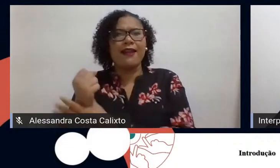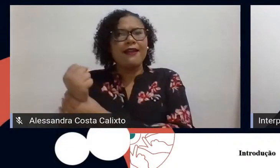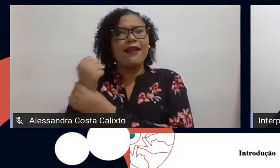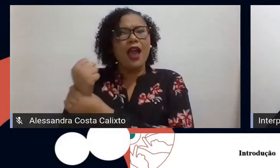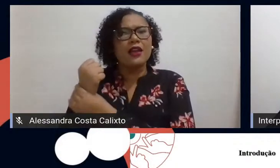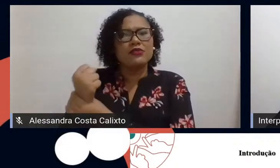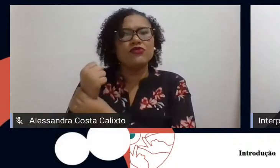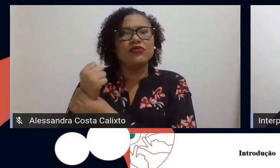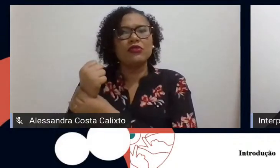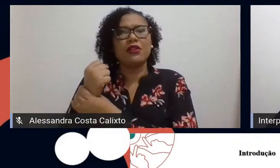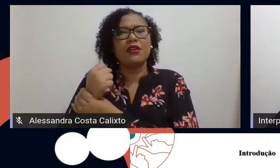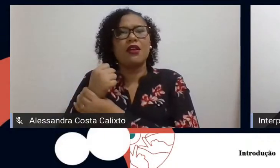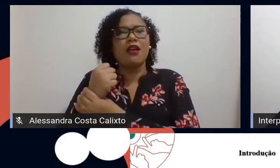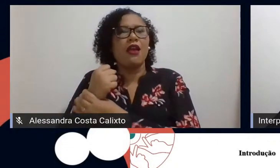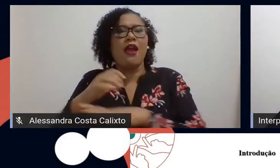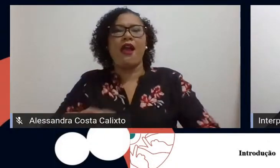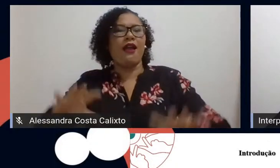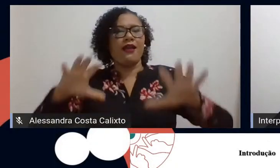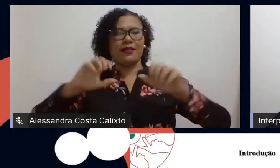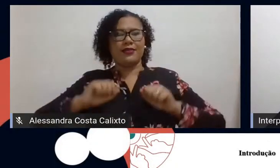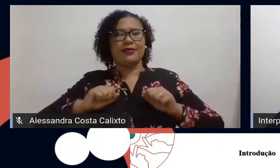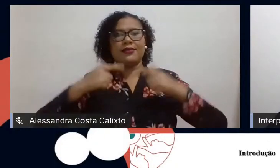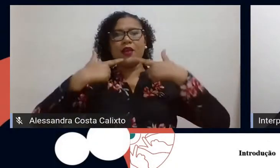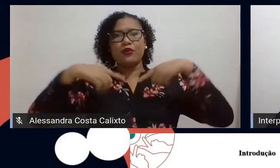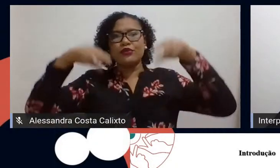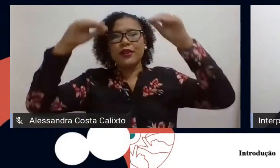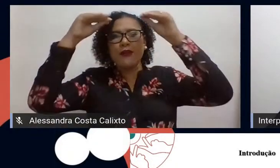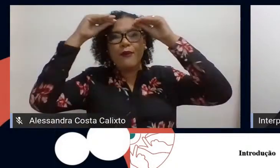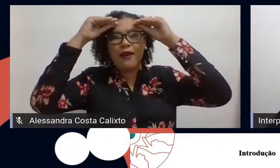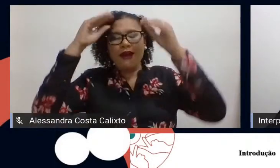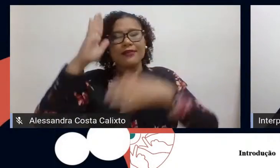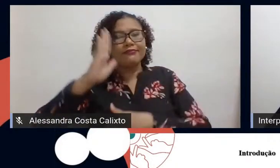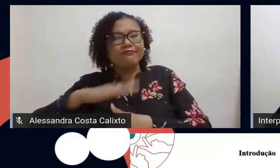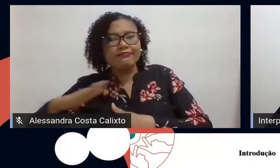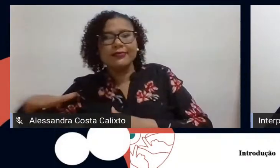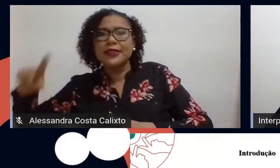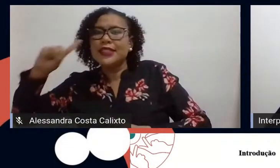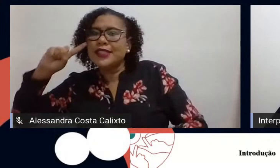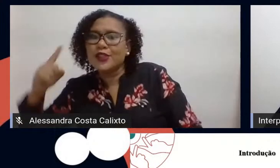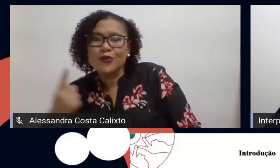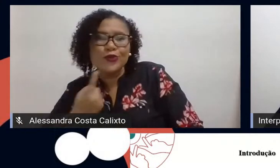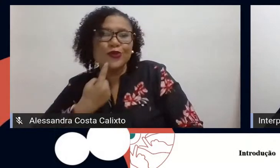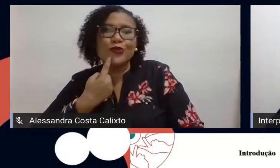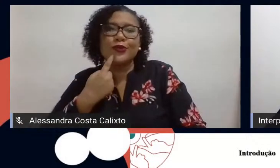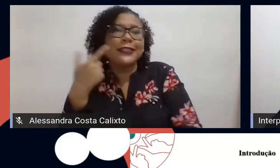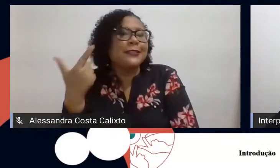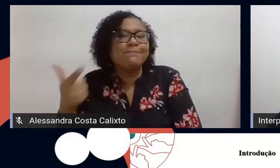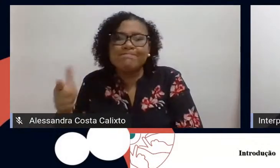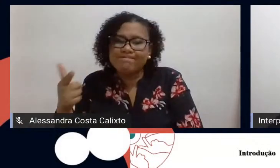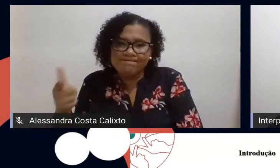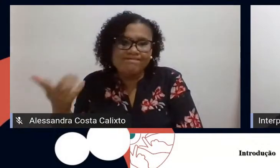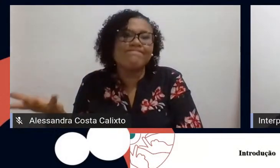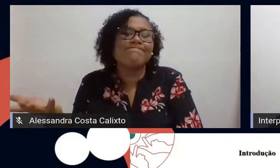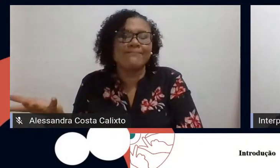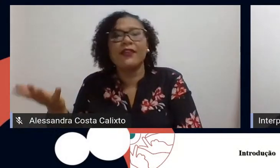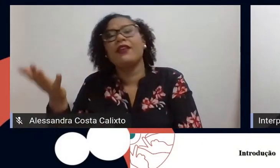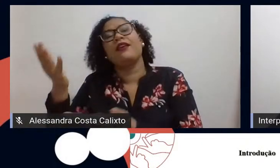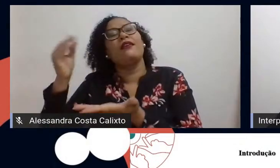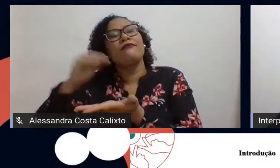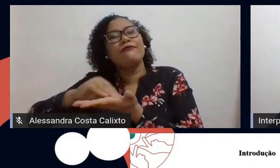percebemos alguns entraves que não dão essa garantia no processo de aquisição